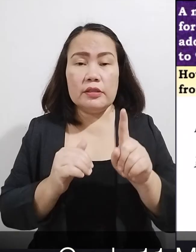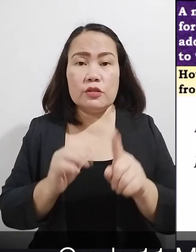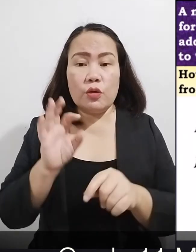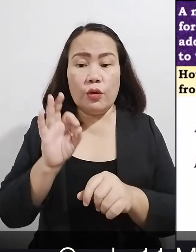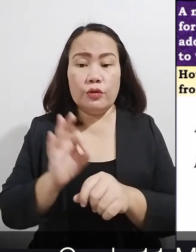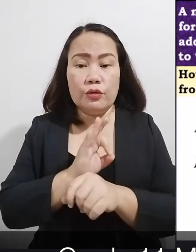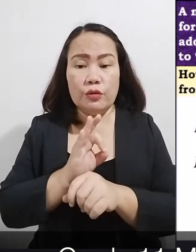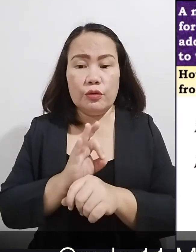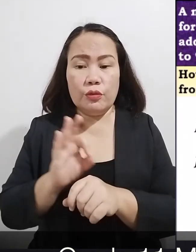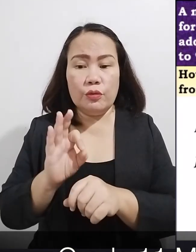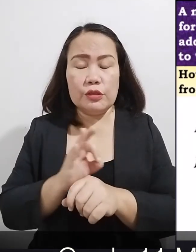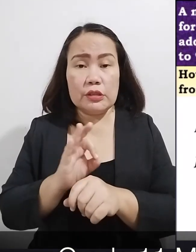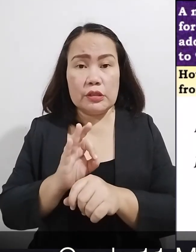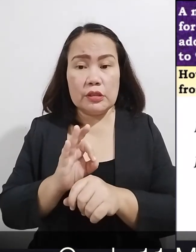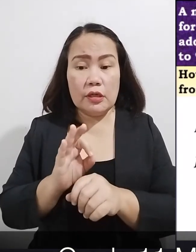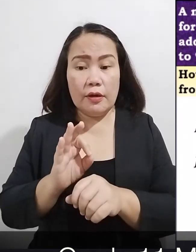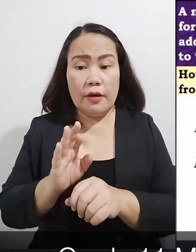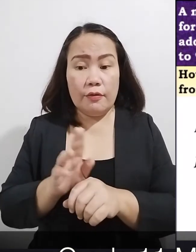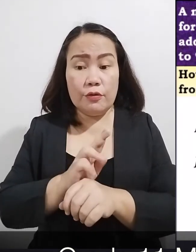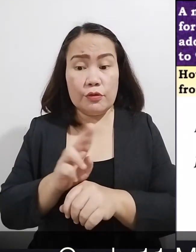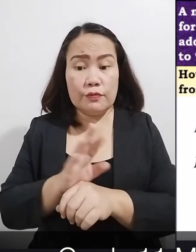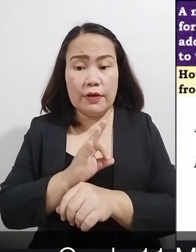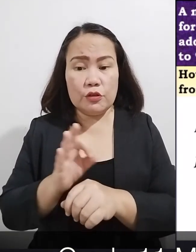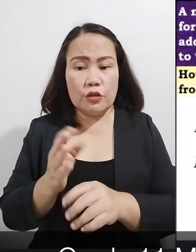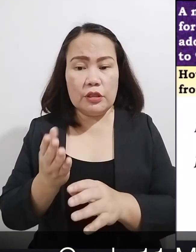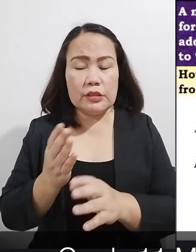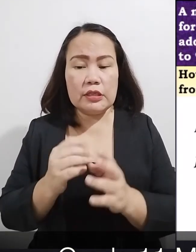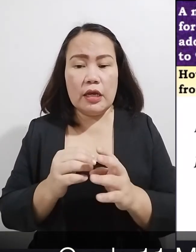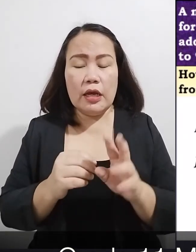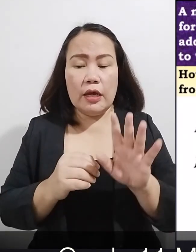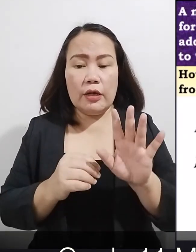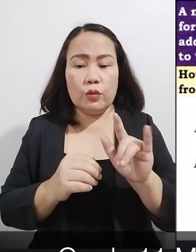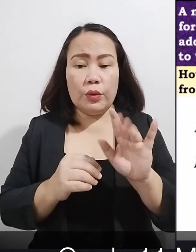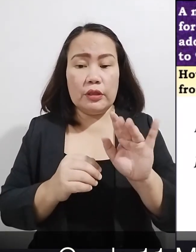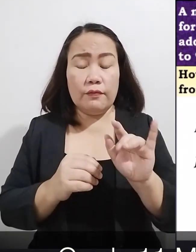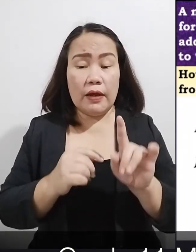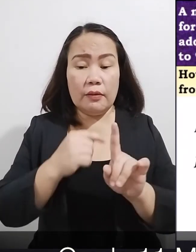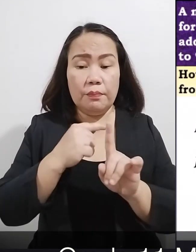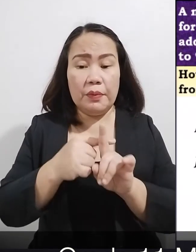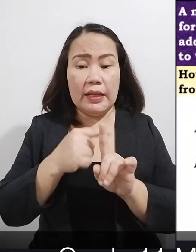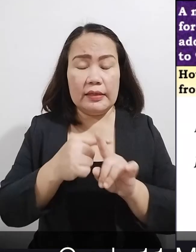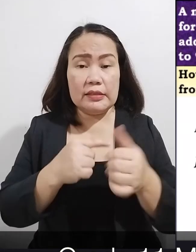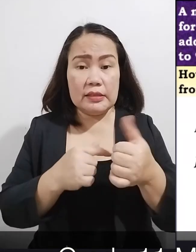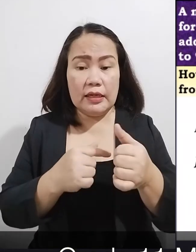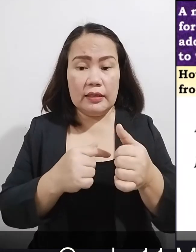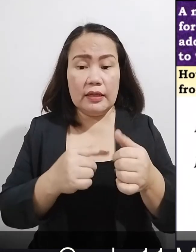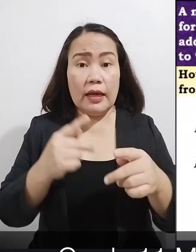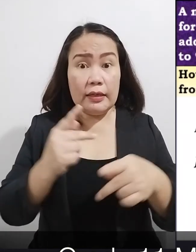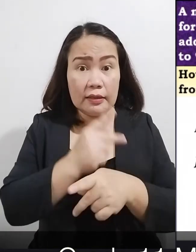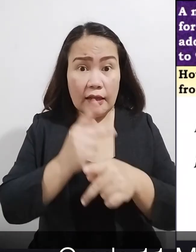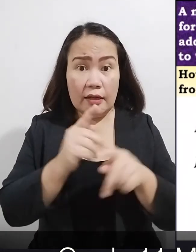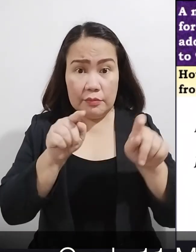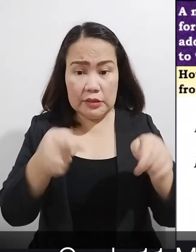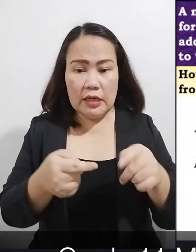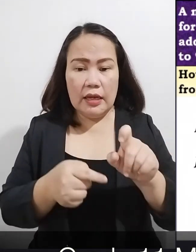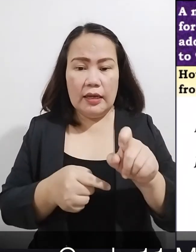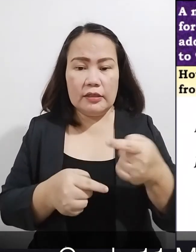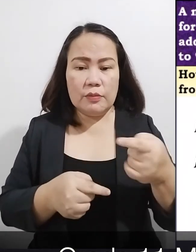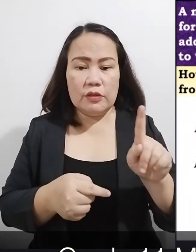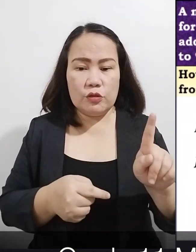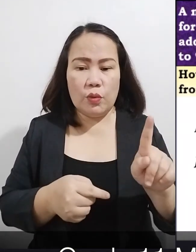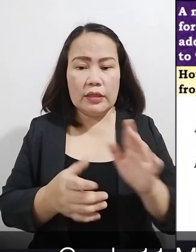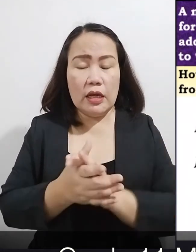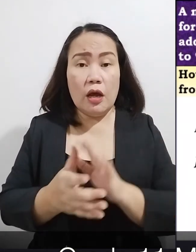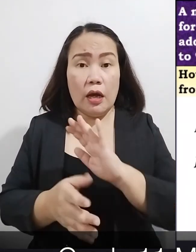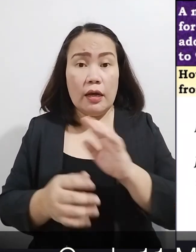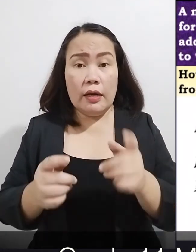function ay f of x equals 25 plus 10 times x minus 1. Replace all